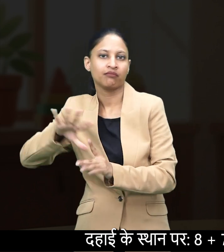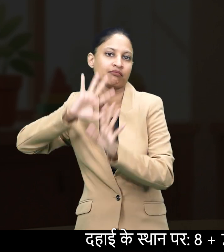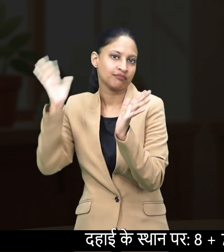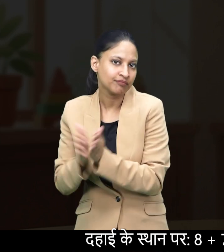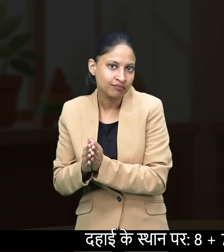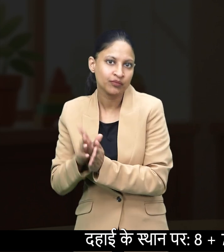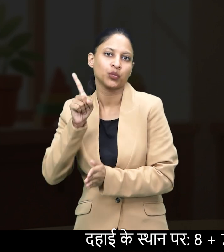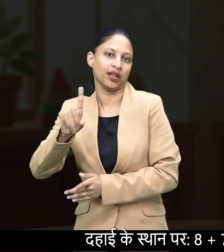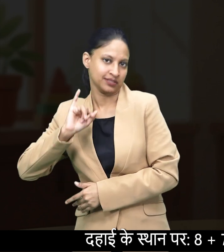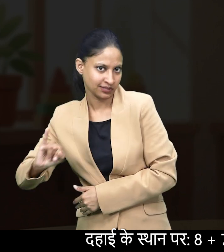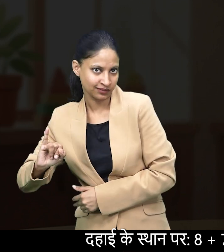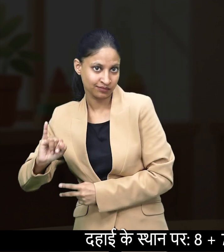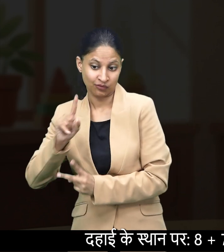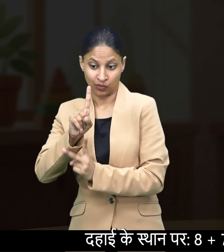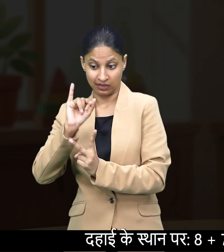ले।